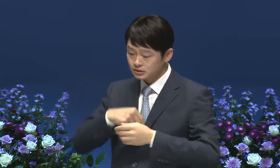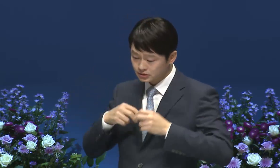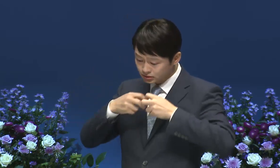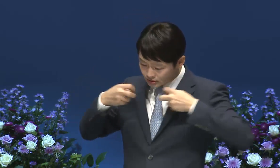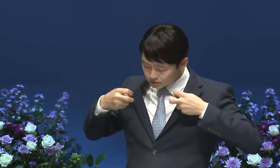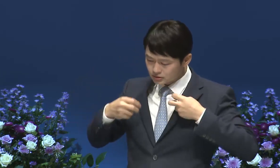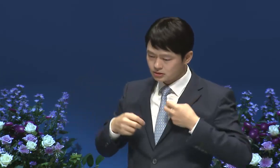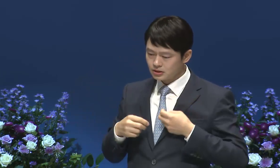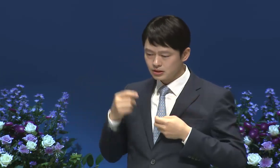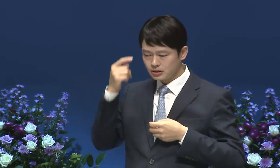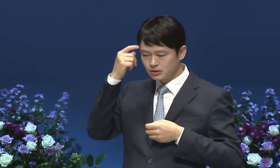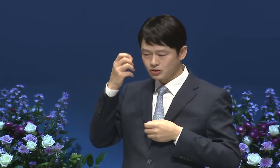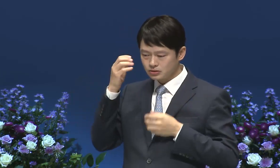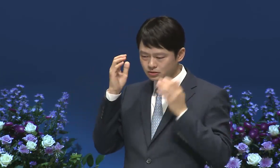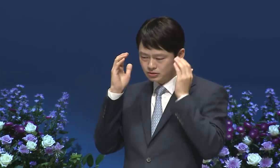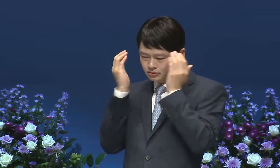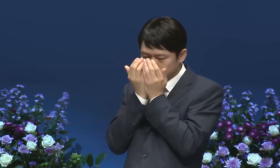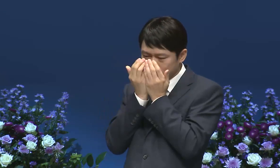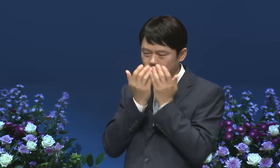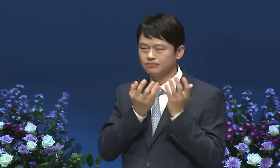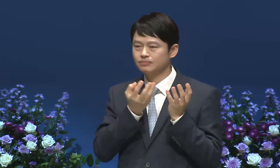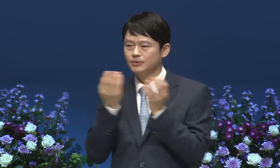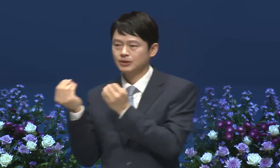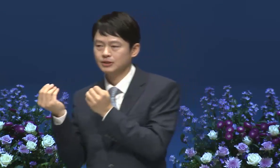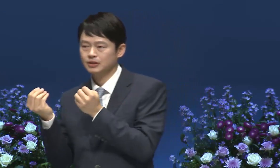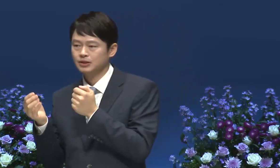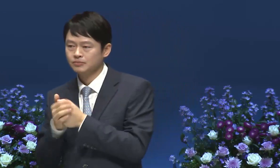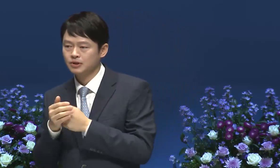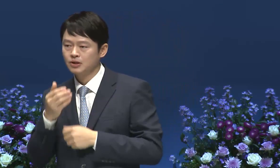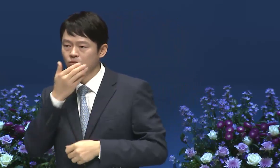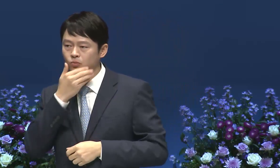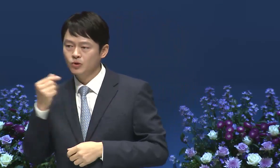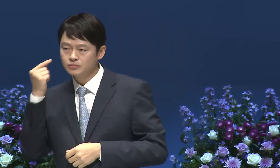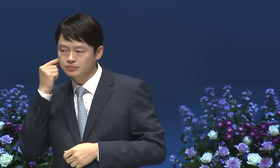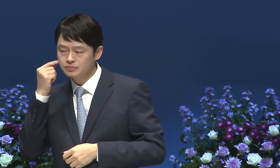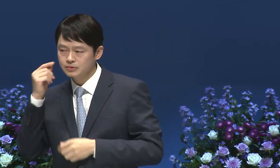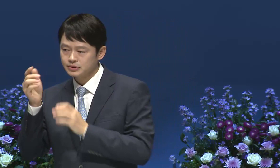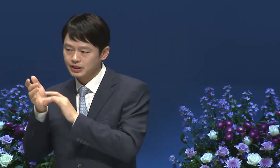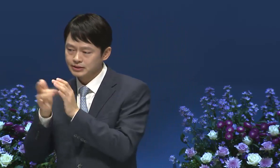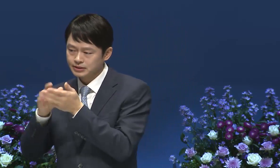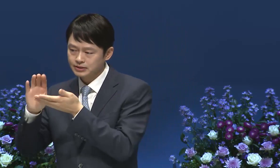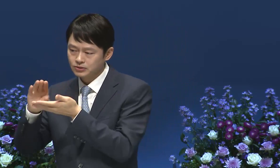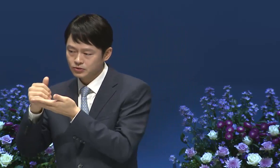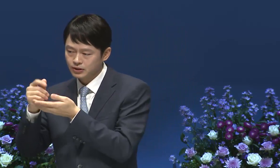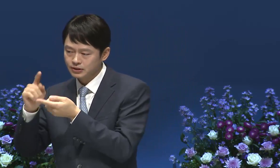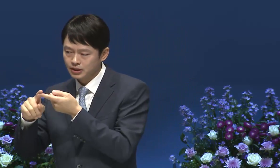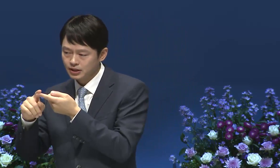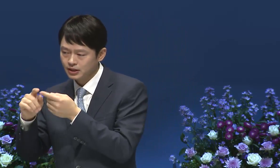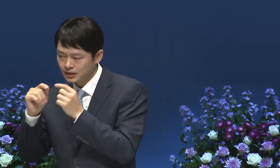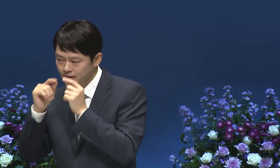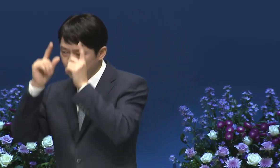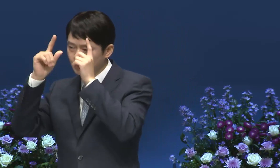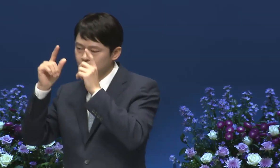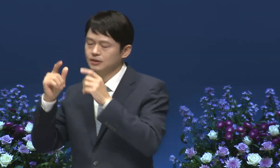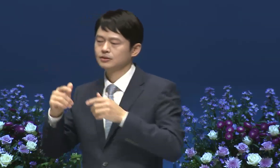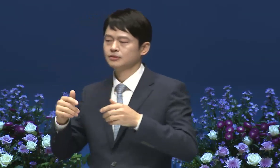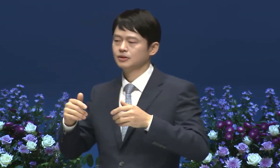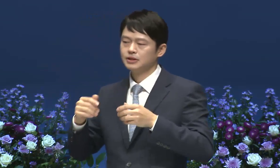다닐지라도 종교 생활을 하거나 제대로 신앙이 되어 있지 않거나 혹은 겉으로 요식행위만 하는 신자들이